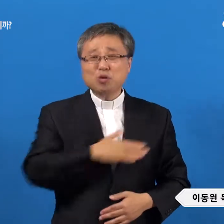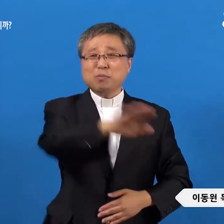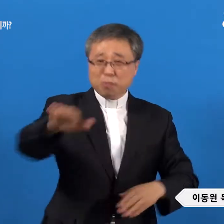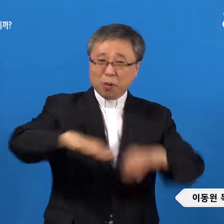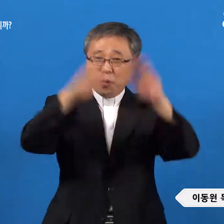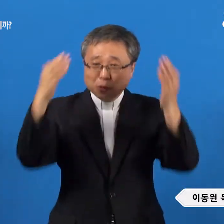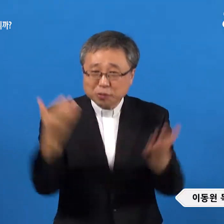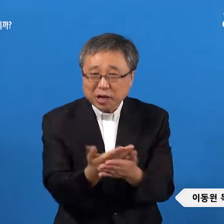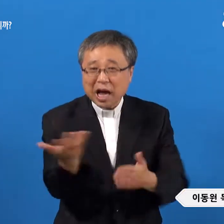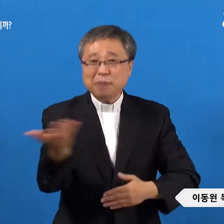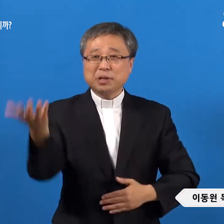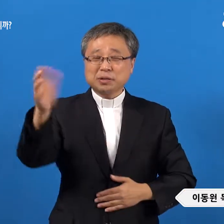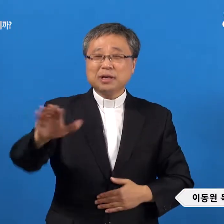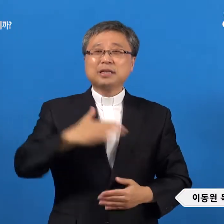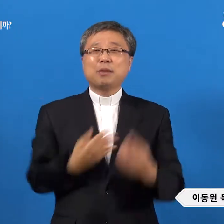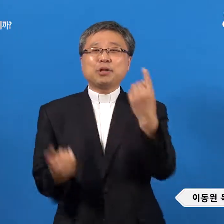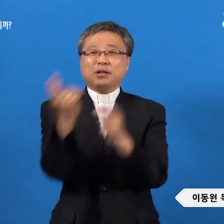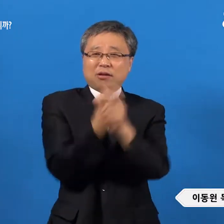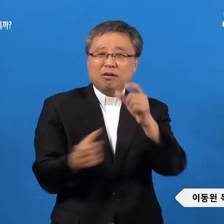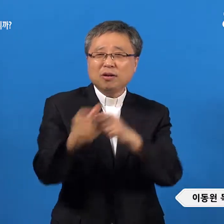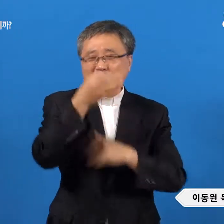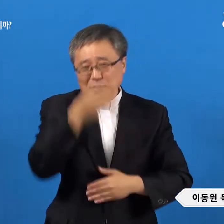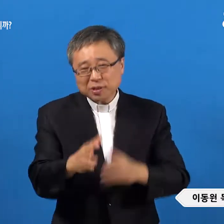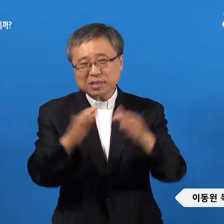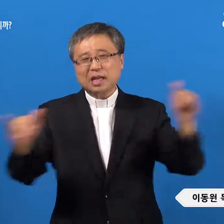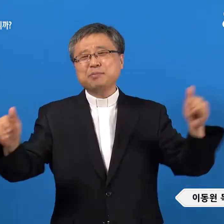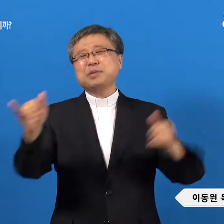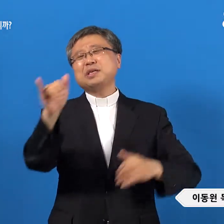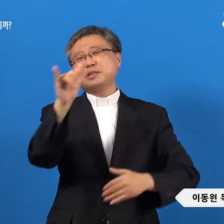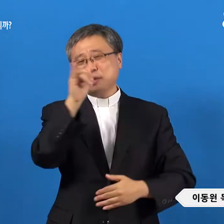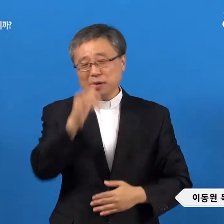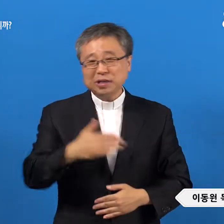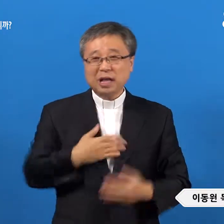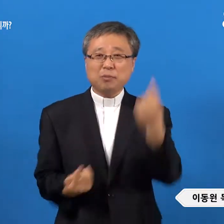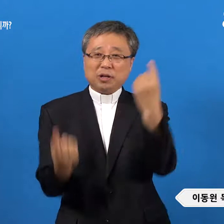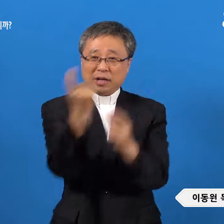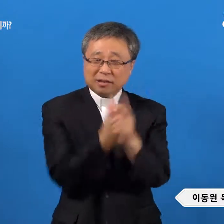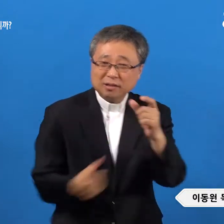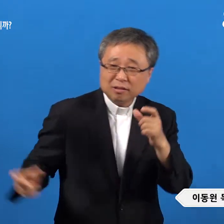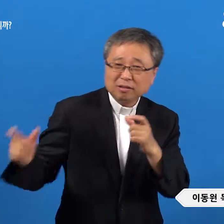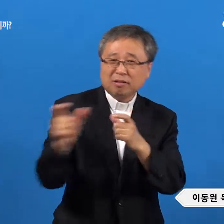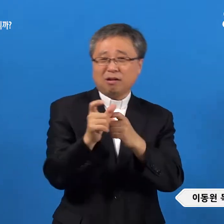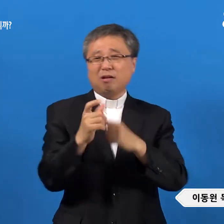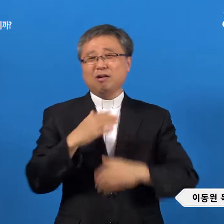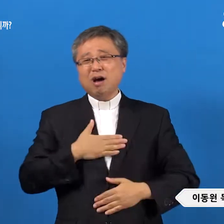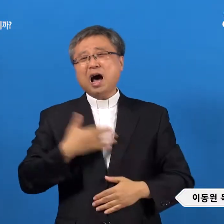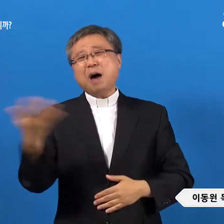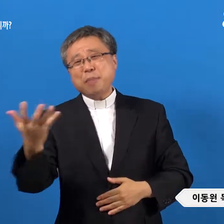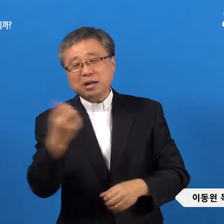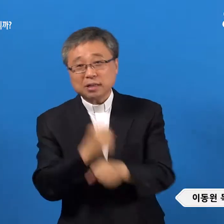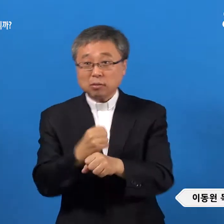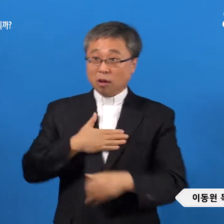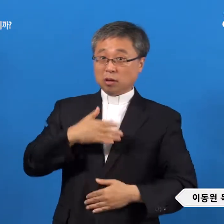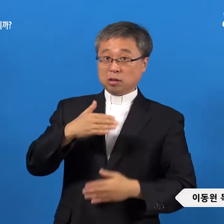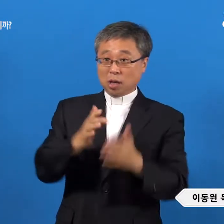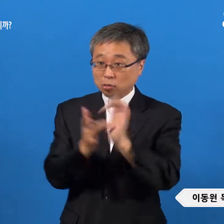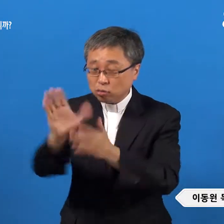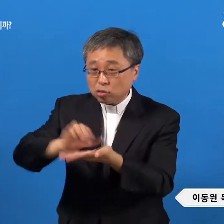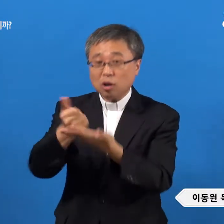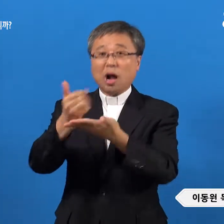아프지만 그러나 나보다 더 힘든 사람들이 있잖아요. 나보다 못지않게 아파하는 사람들, 나는 예수라도 알고 나는